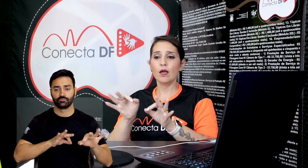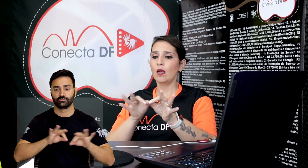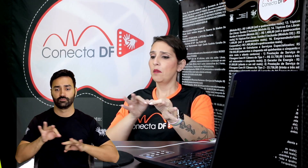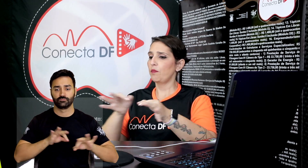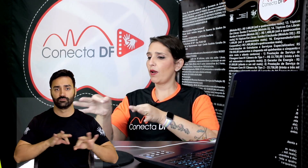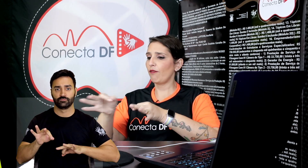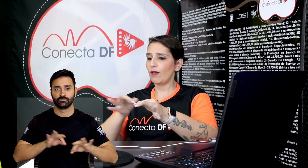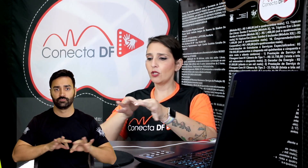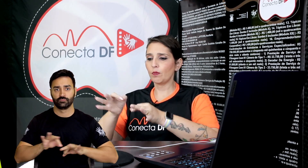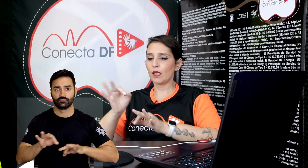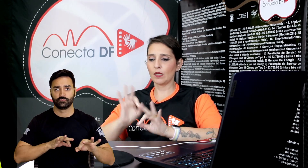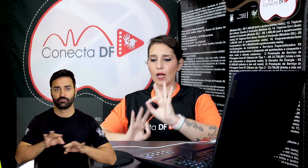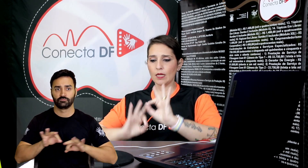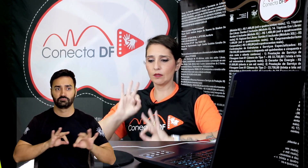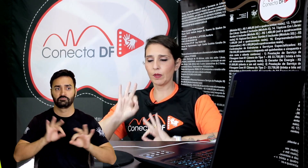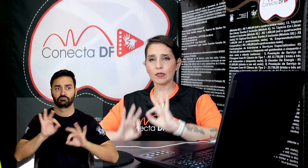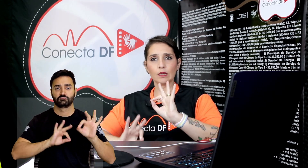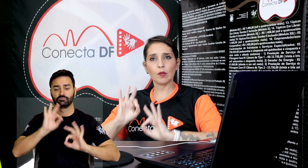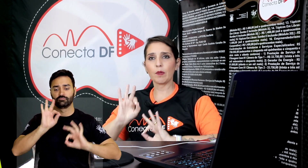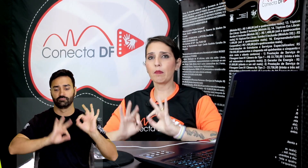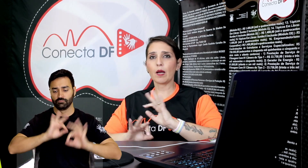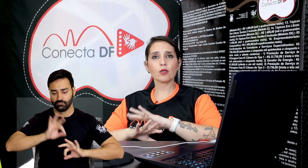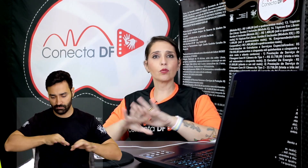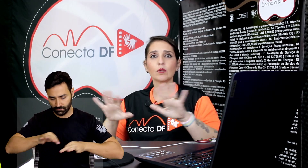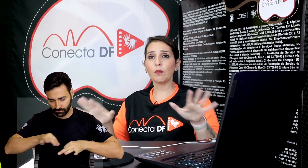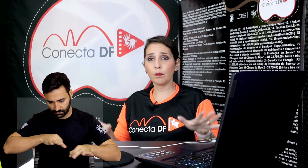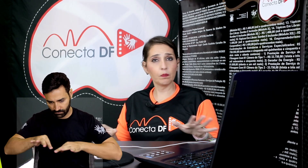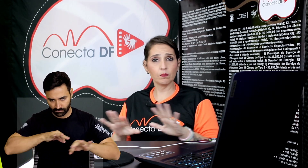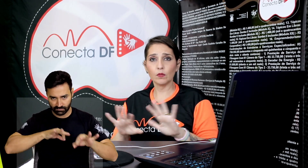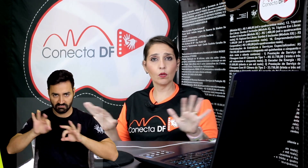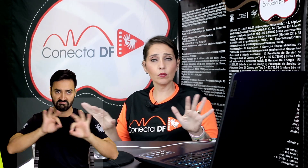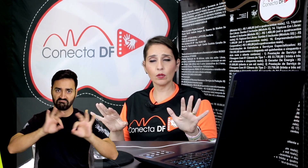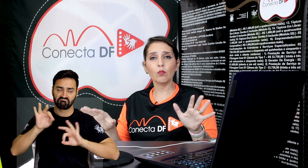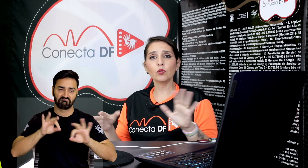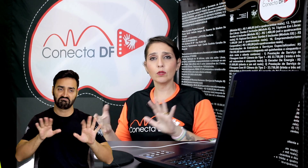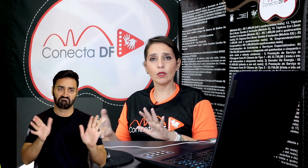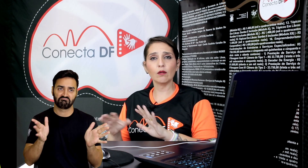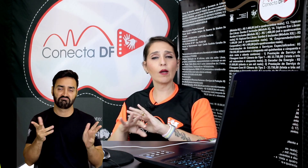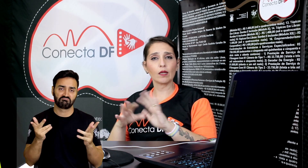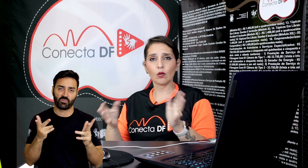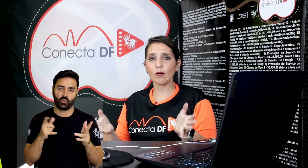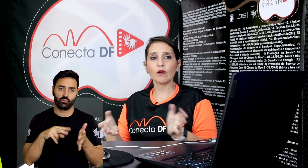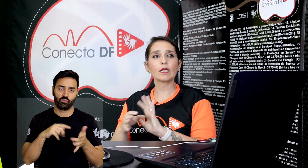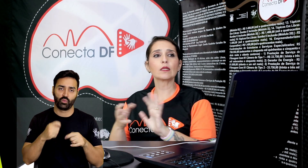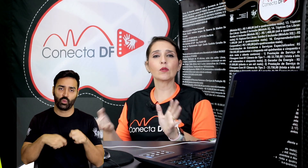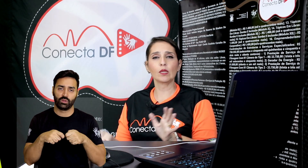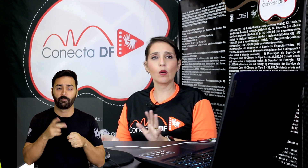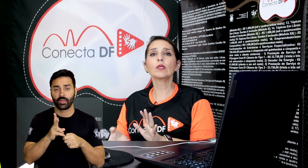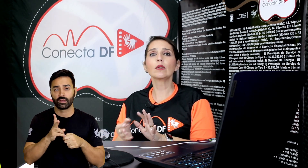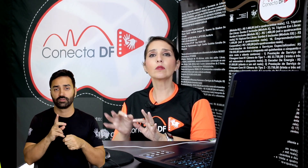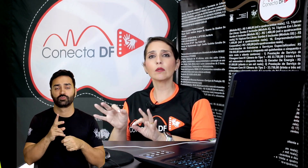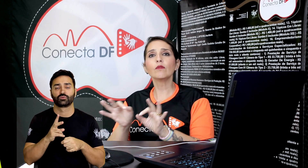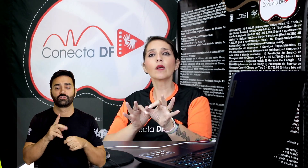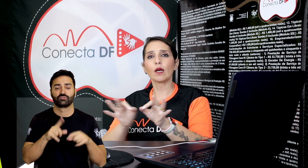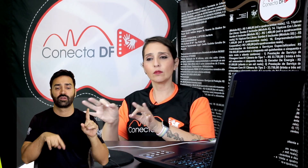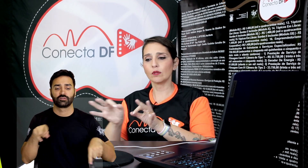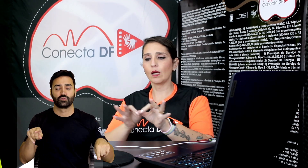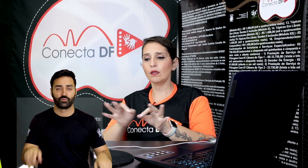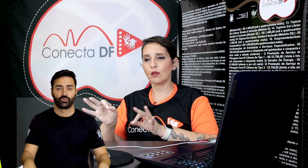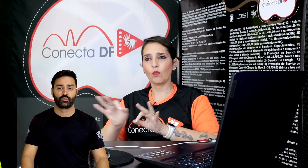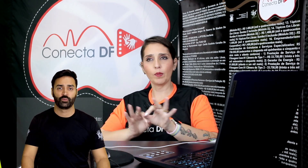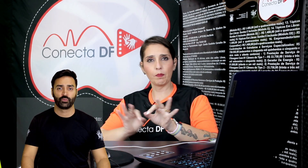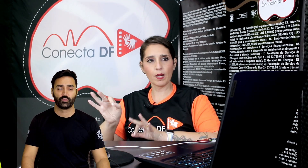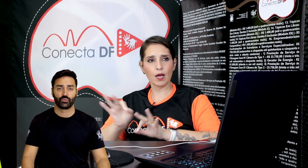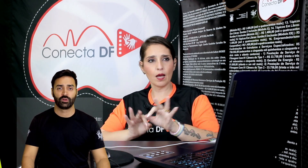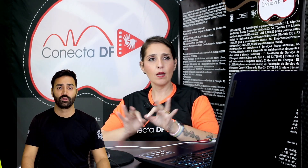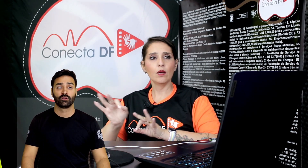tá? Para frente, para trás, para cima, para baixo, não muda o significado. É uma variação que não altera o significado, tá?